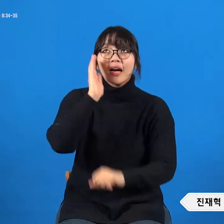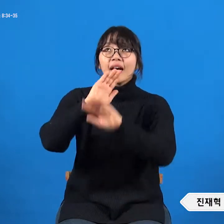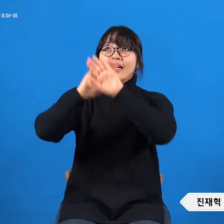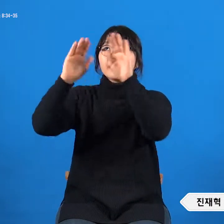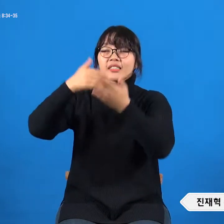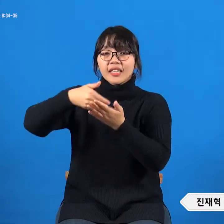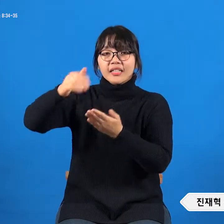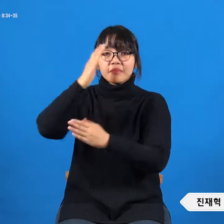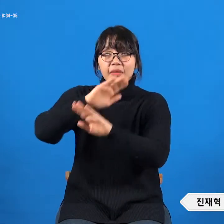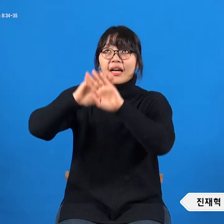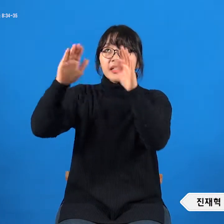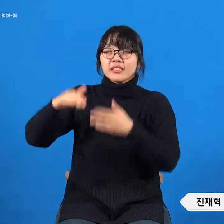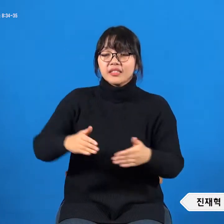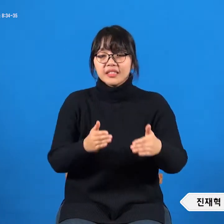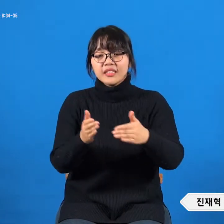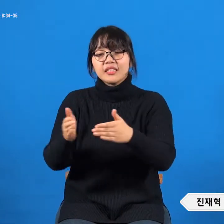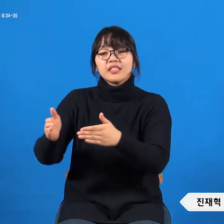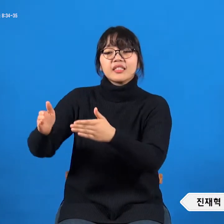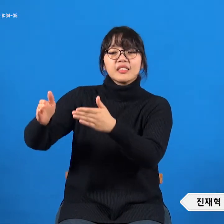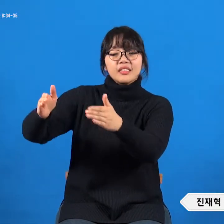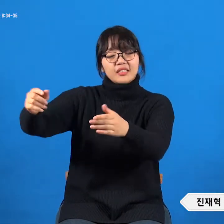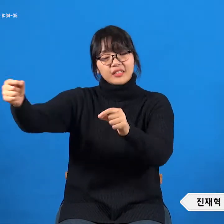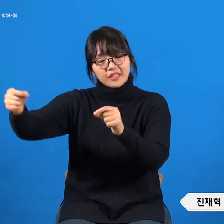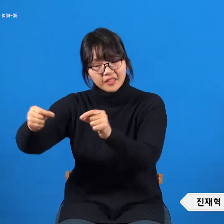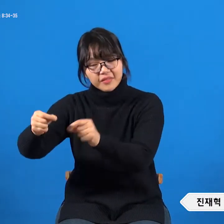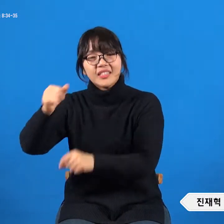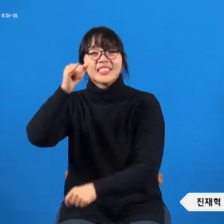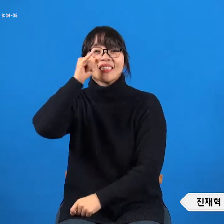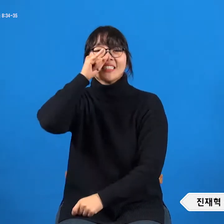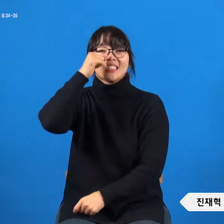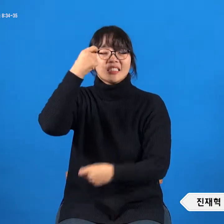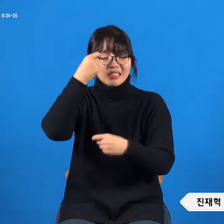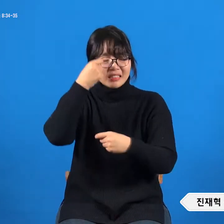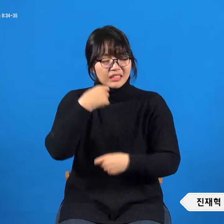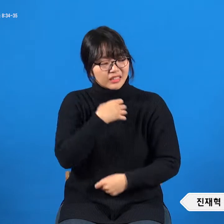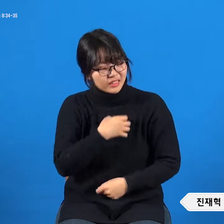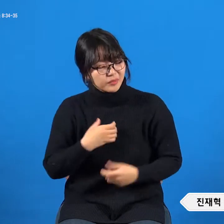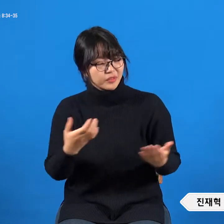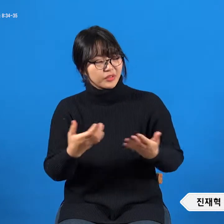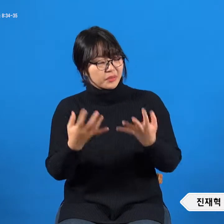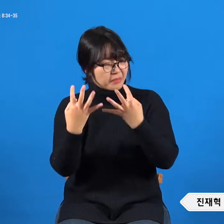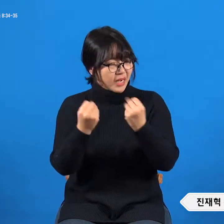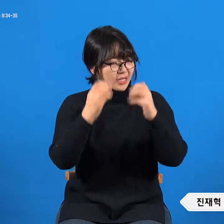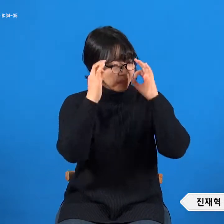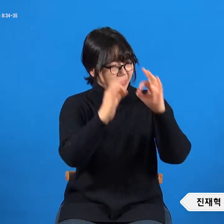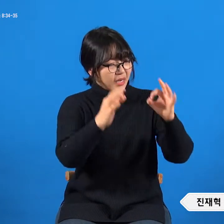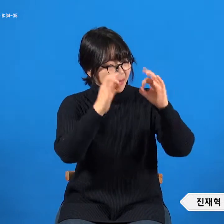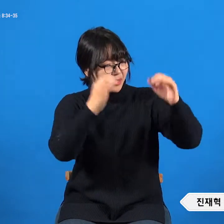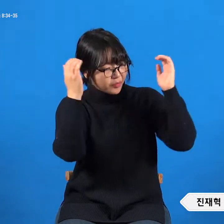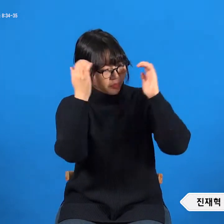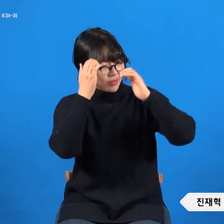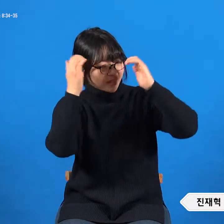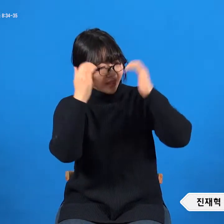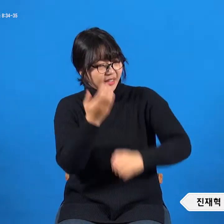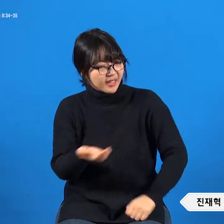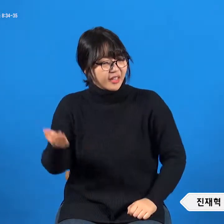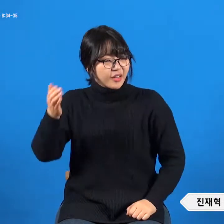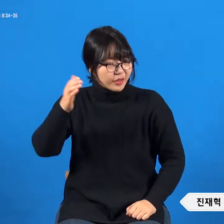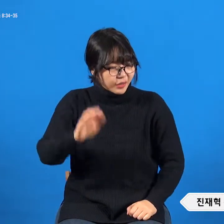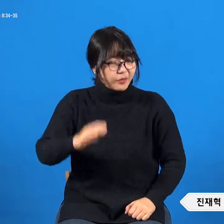앞에 있으니 슬픈 일을 많이 보고 늘 고생하여도 하늘 영광